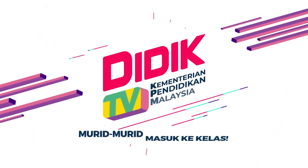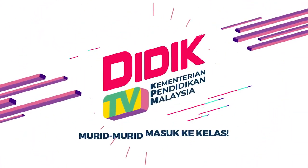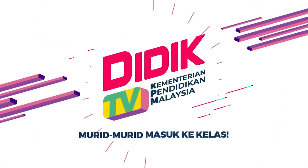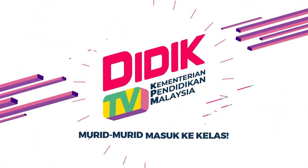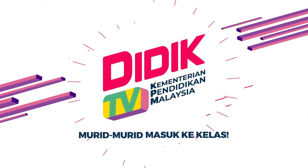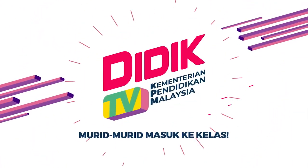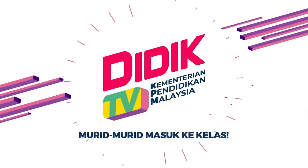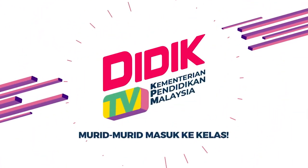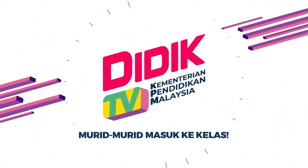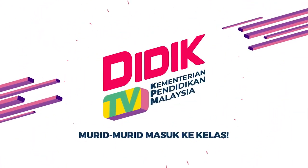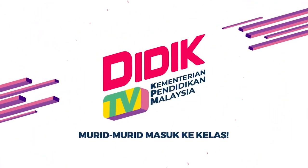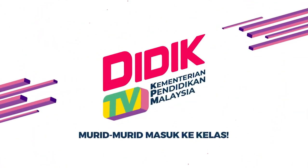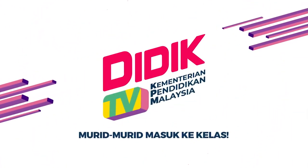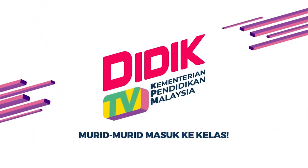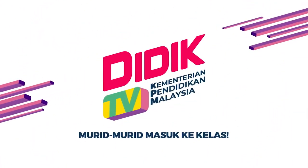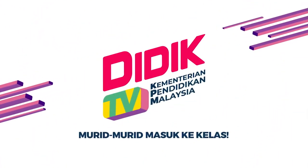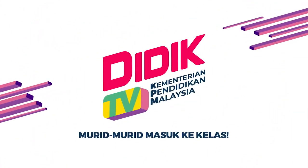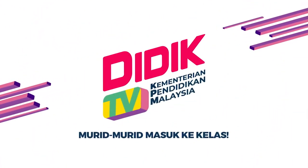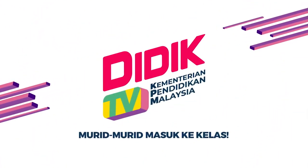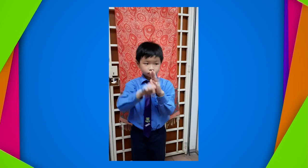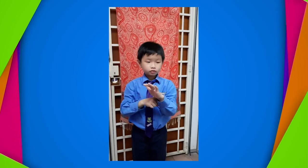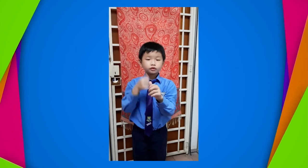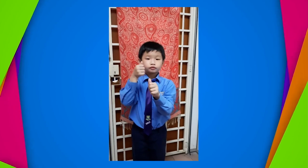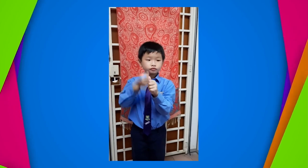Didik TV KPM.